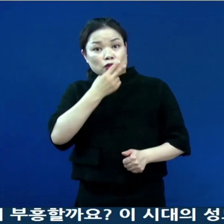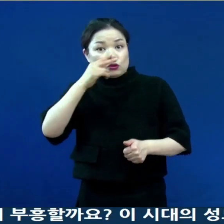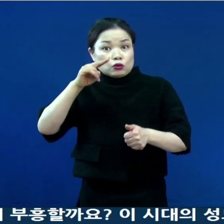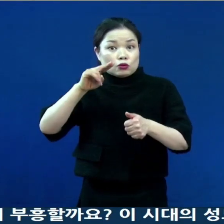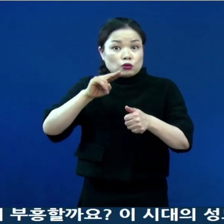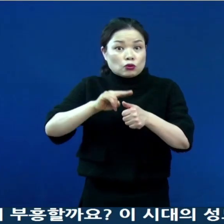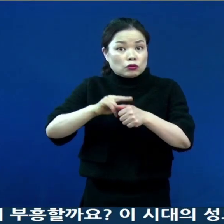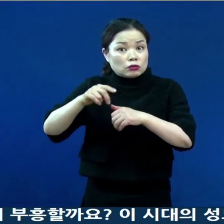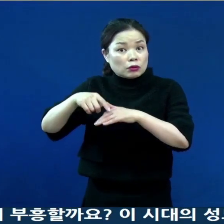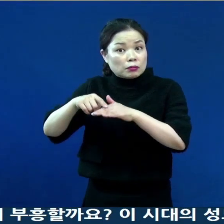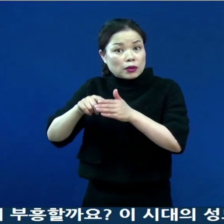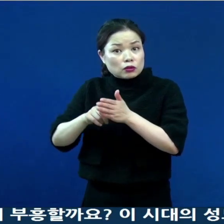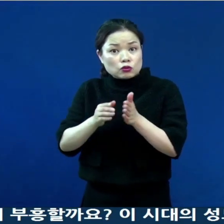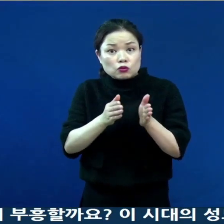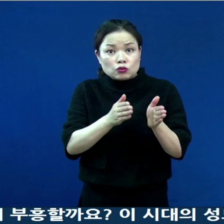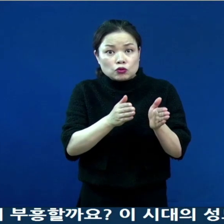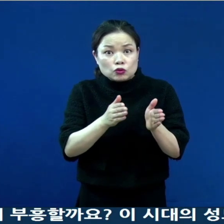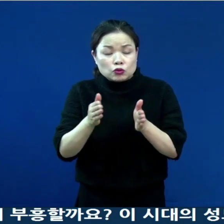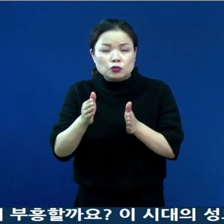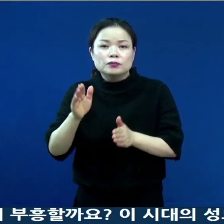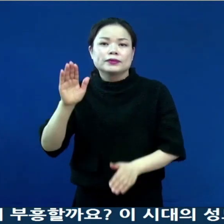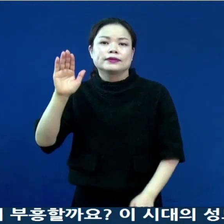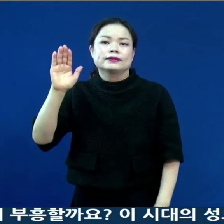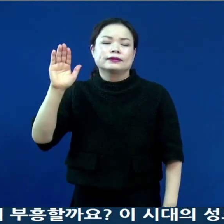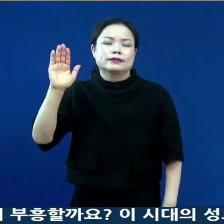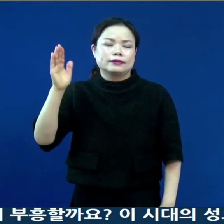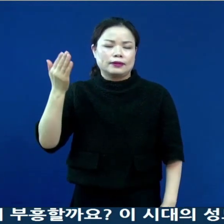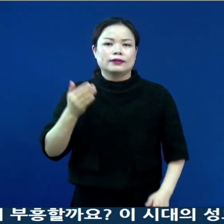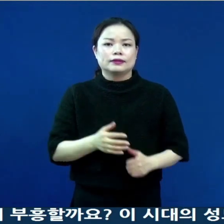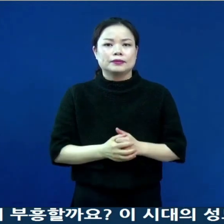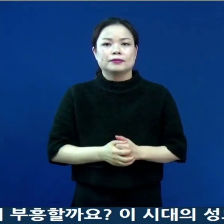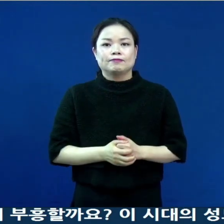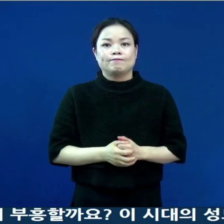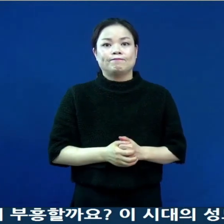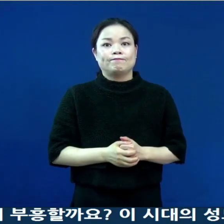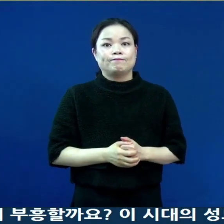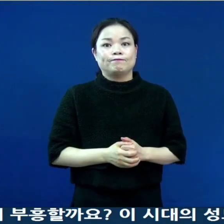도전적인 마음으로 우리가 준비되어 있어야 한다고 생각을 합니다.